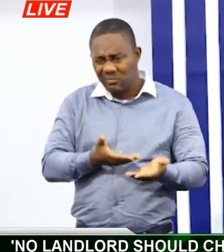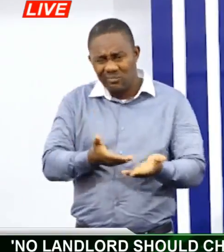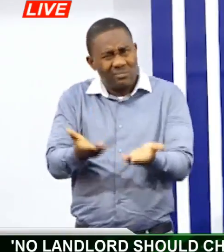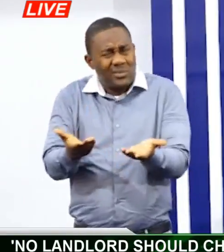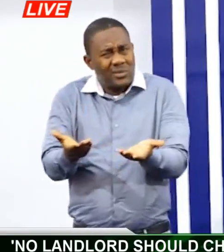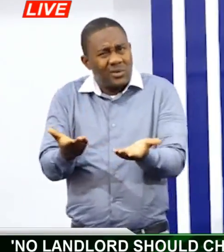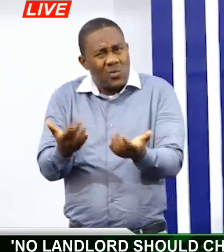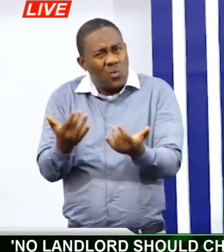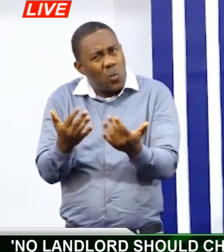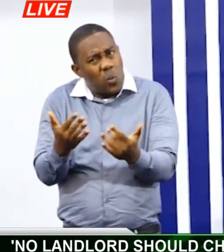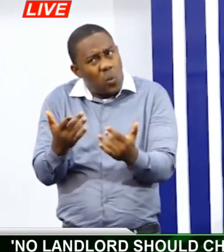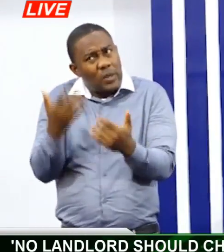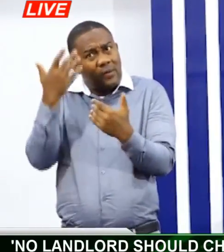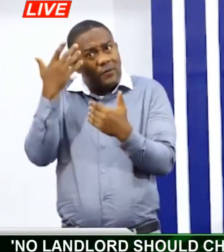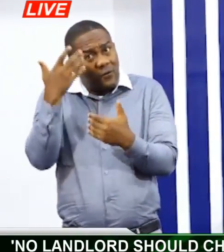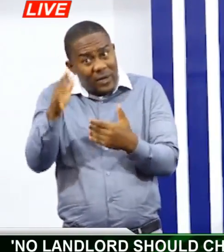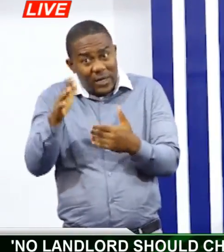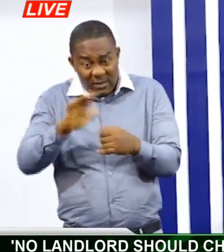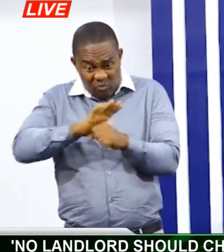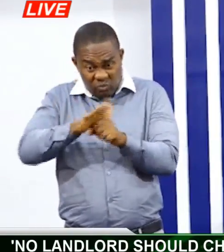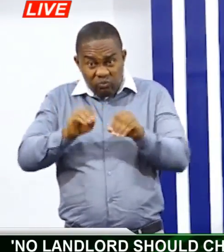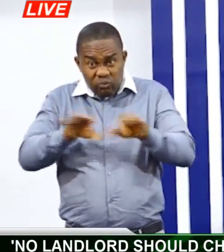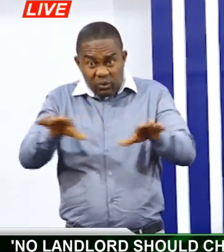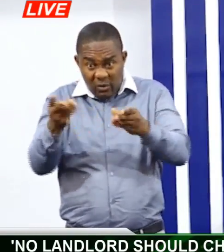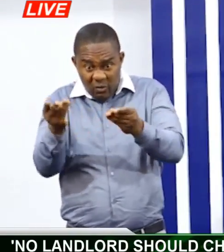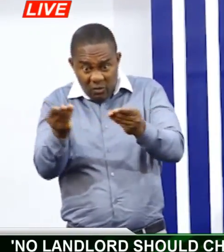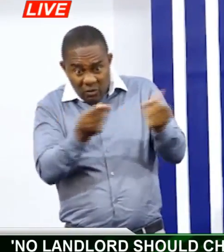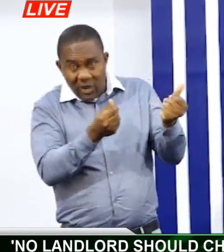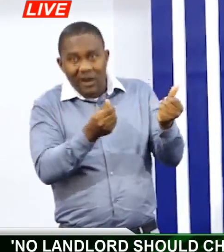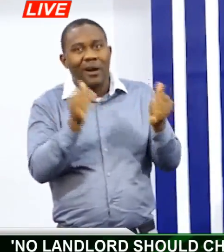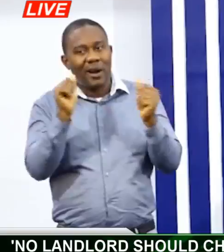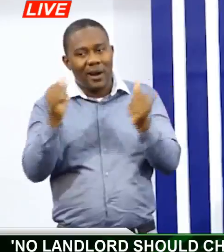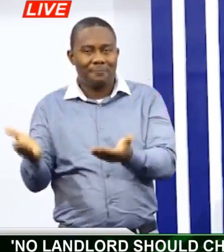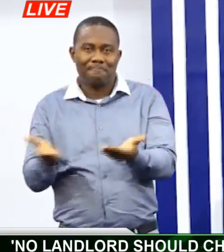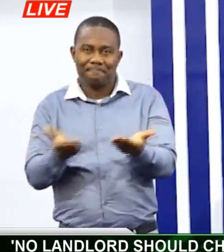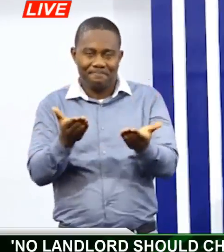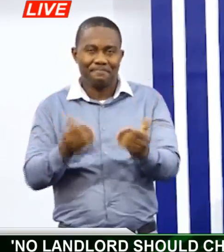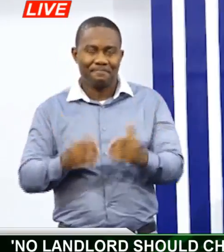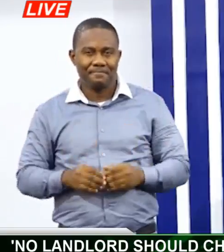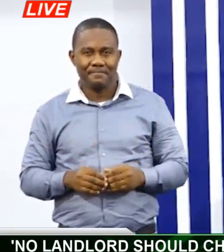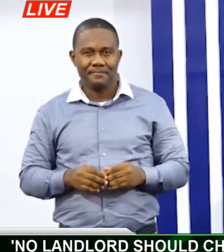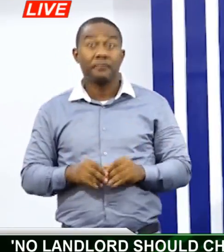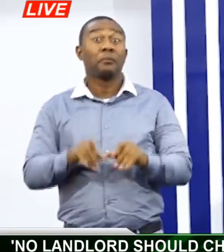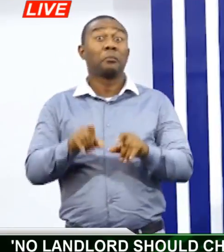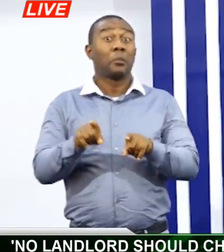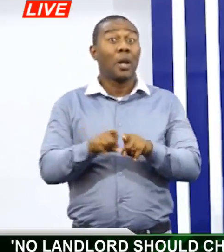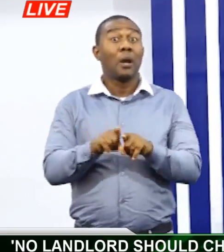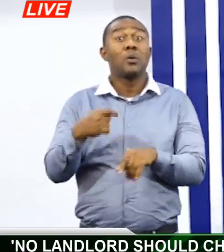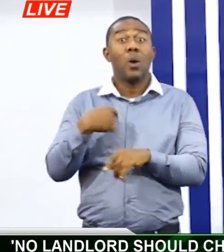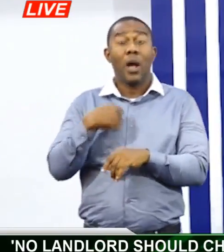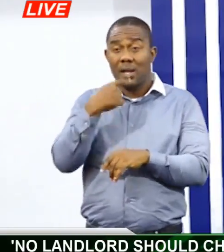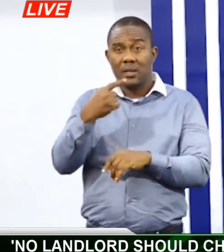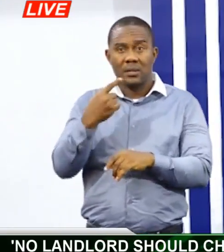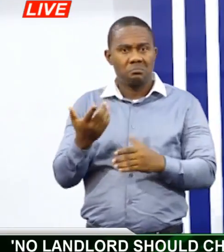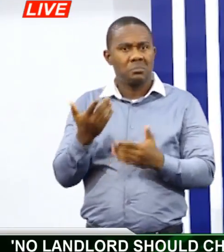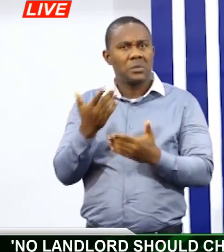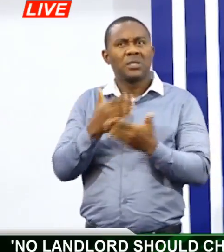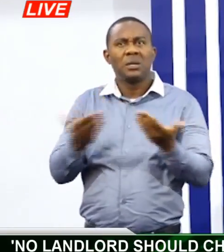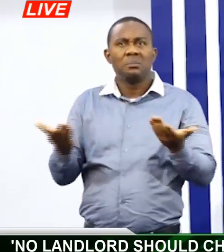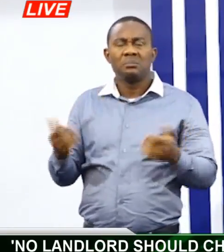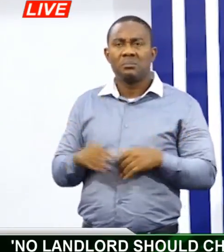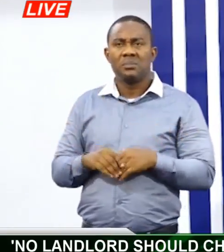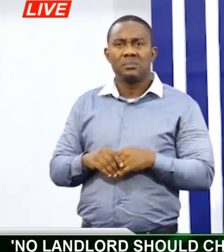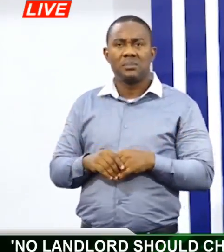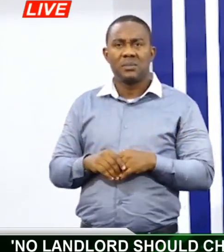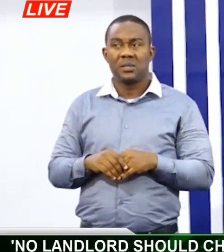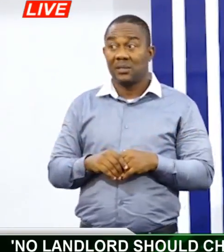ni twem a na om etumi aye ho adwuma na me sai kan se yenya yenya bi a yesisi adan a ye